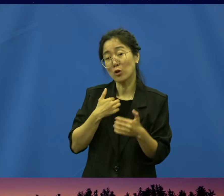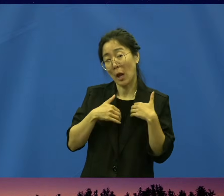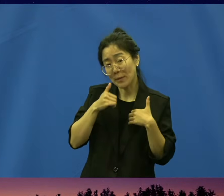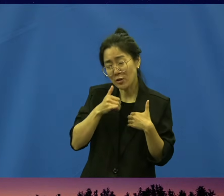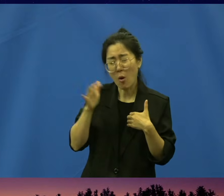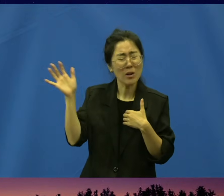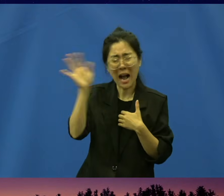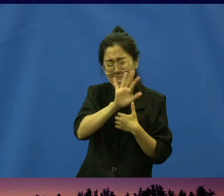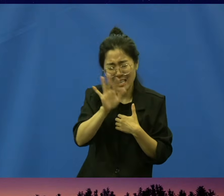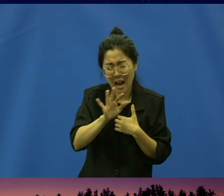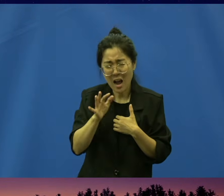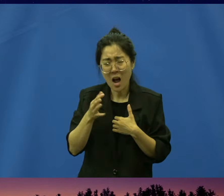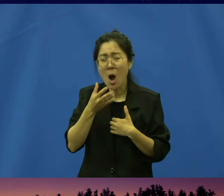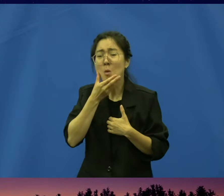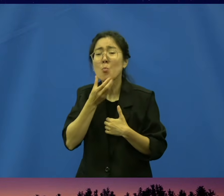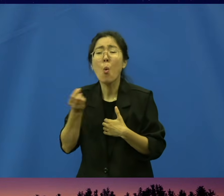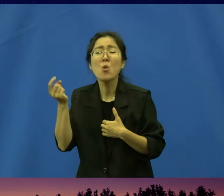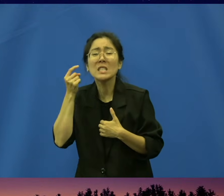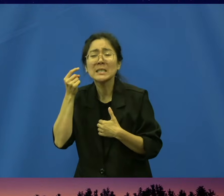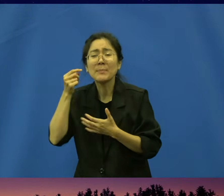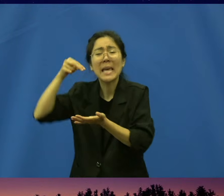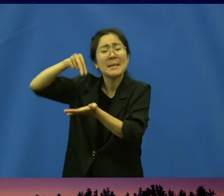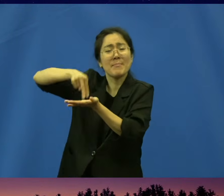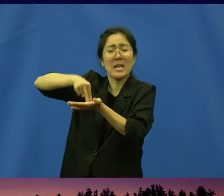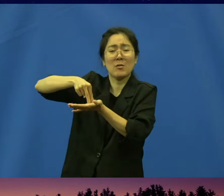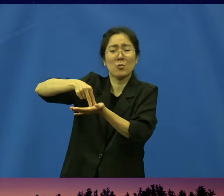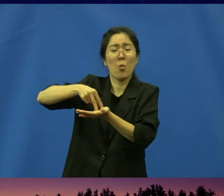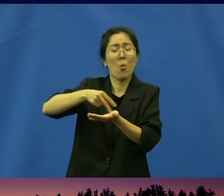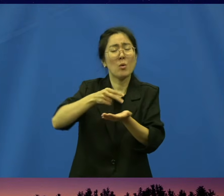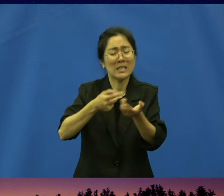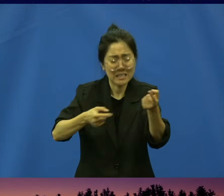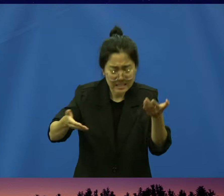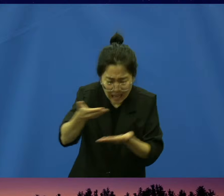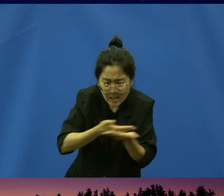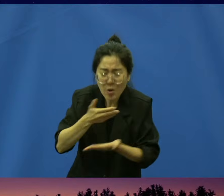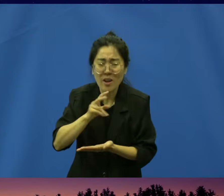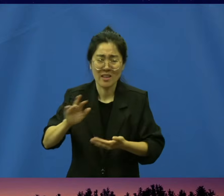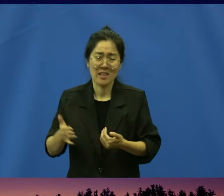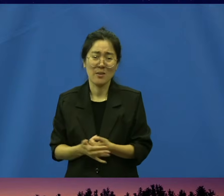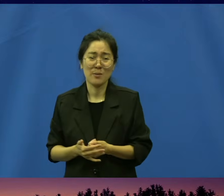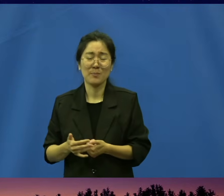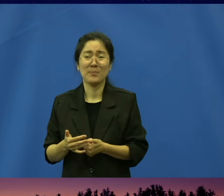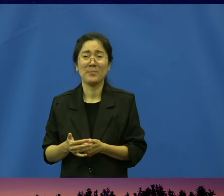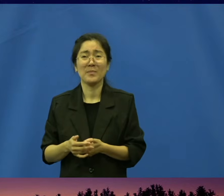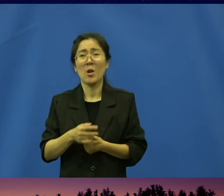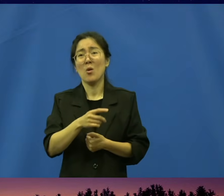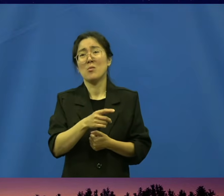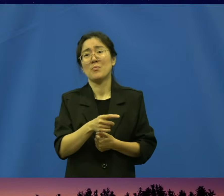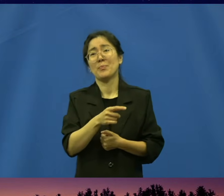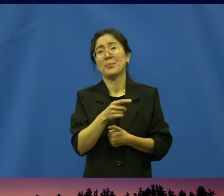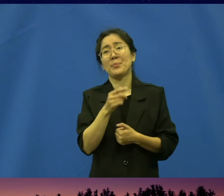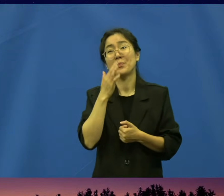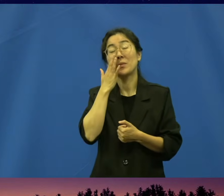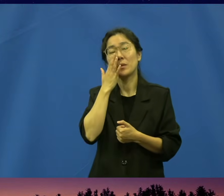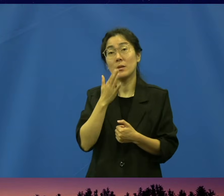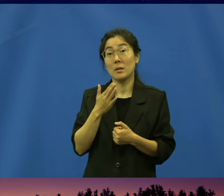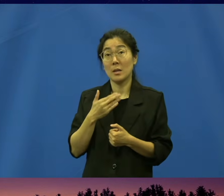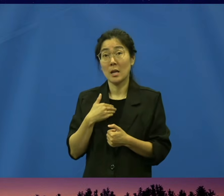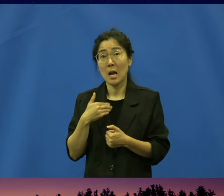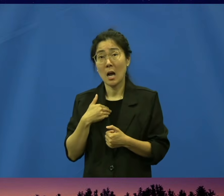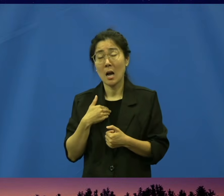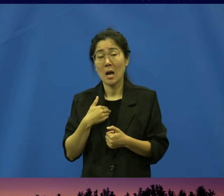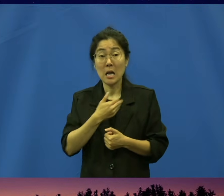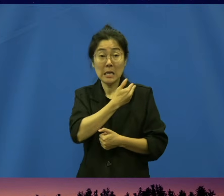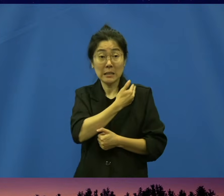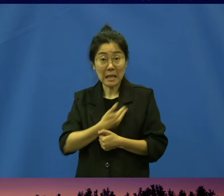다른 배경과 다른 은사가 있을 수, 또 뭐 성경도 다른 해석도 있을 수 있지만, 그러나 예수님 때문에 우리가 사도신경